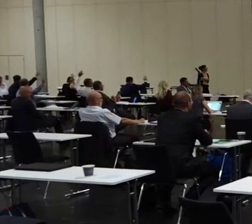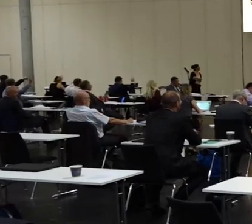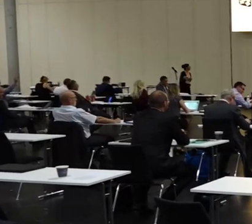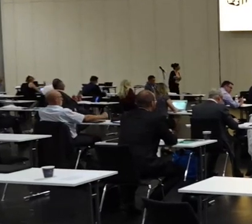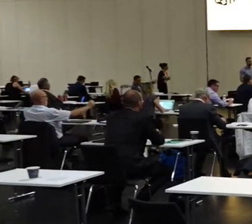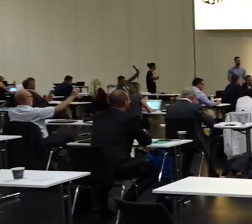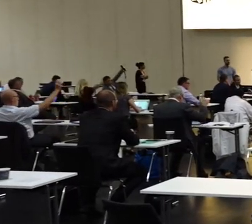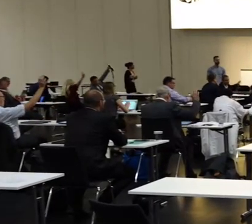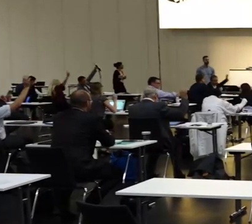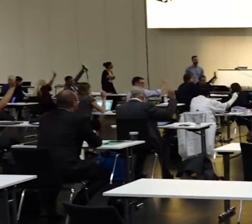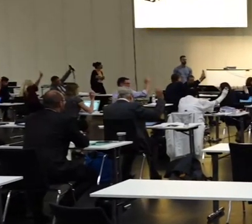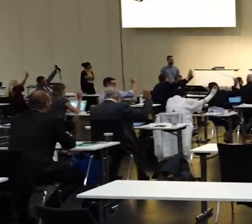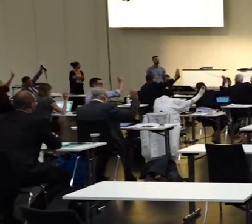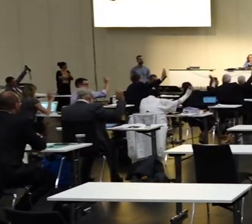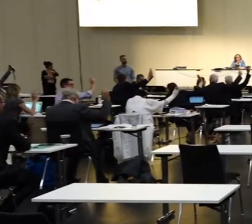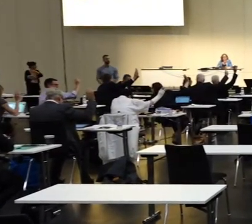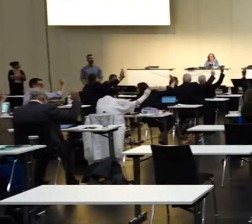Gegenstimmen?